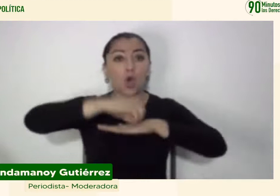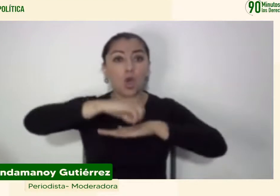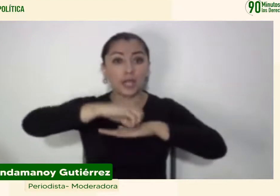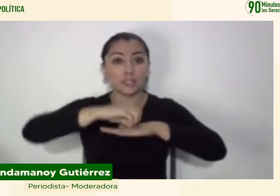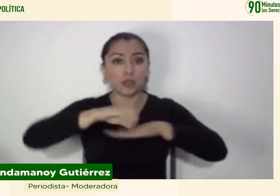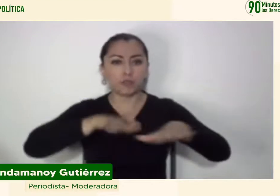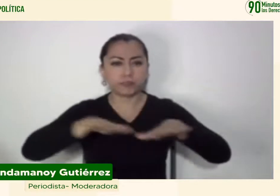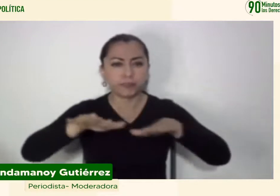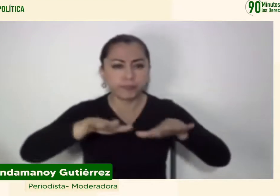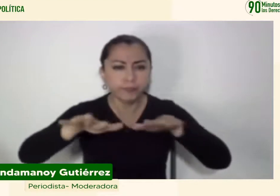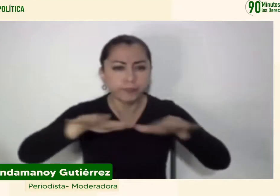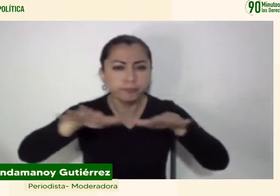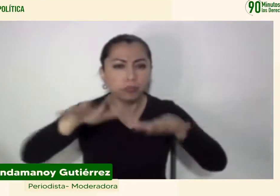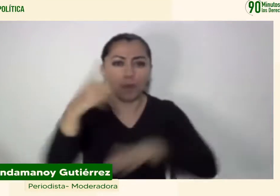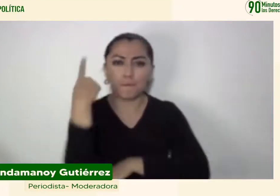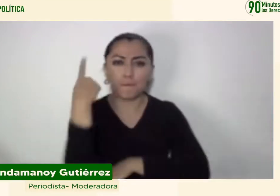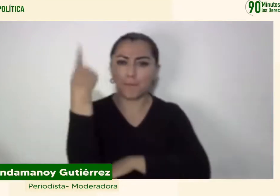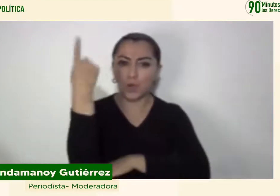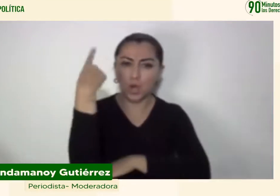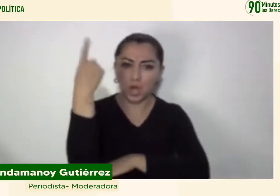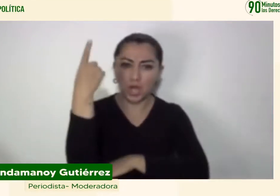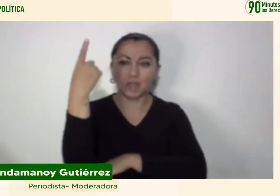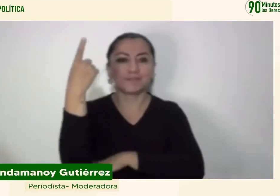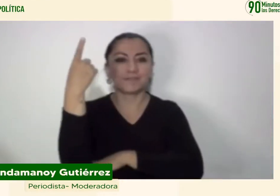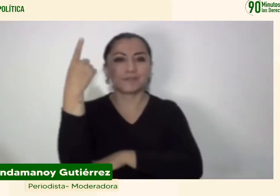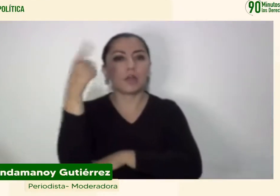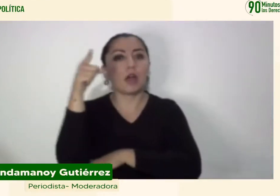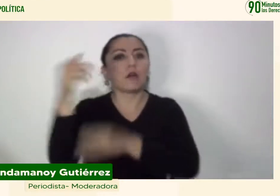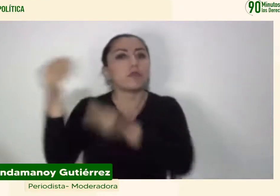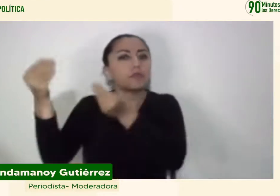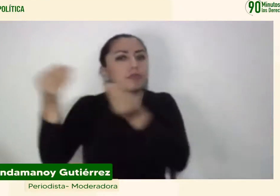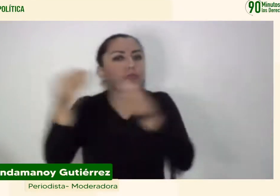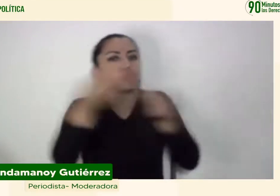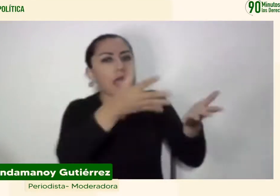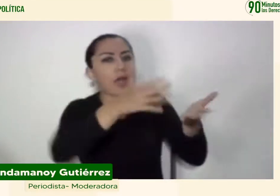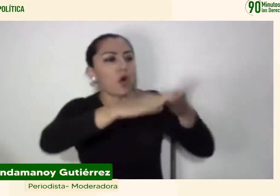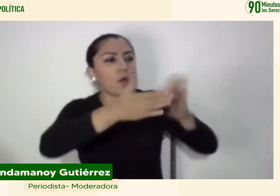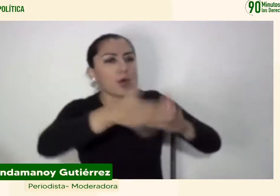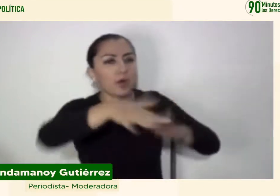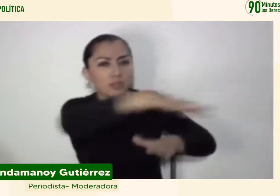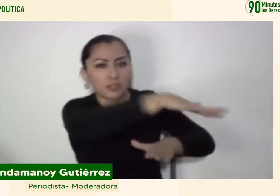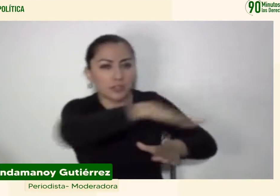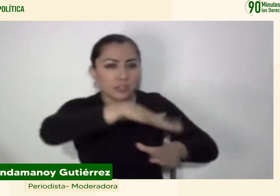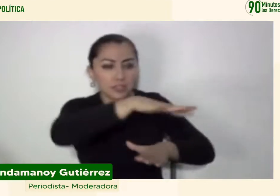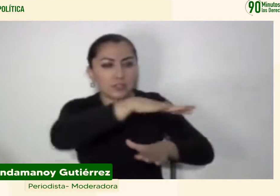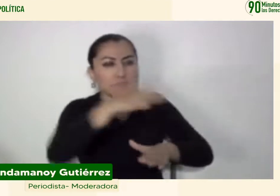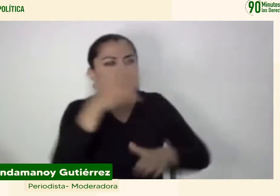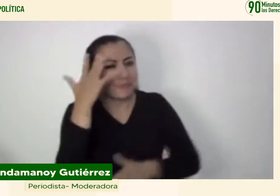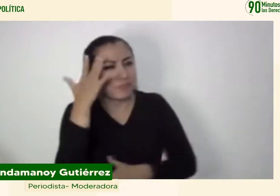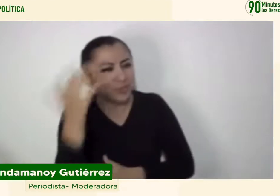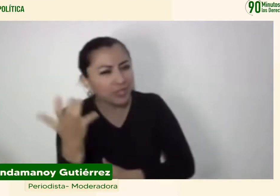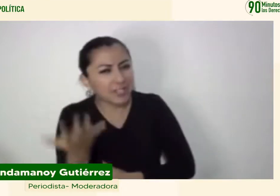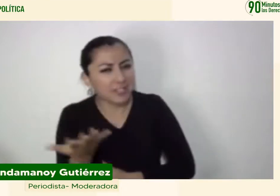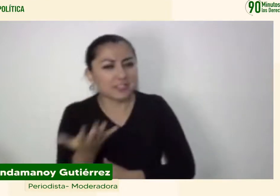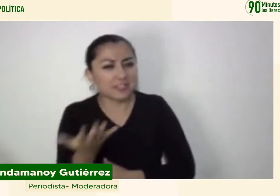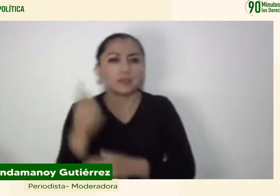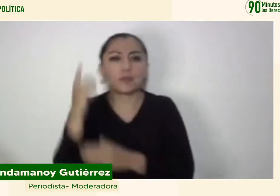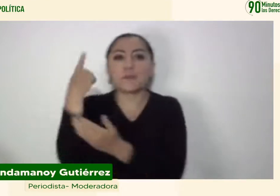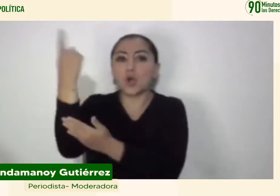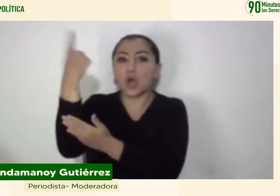otra pregunta sabemos que las organizaciones tienen un movimiento y una incidencia